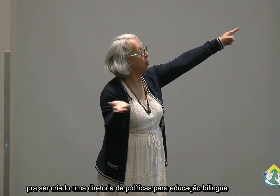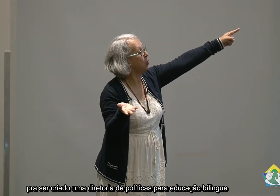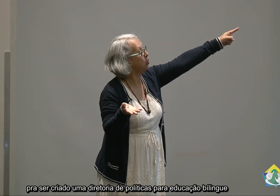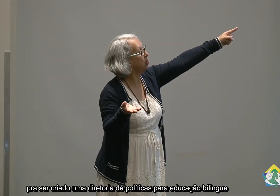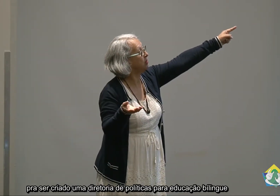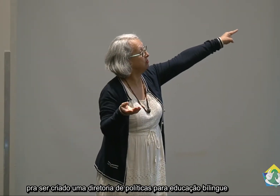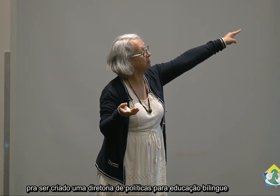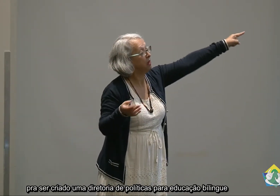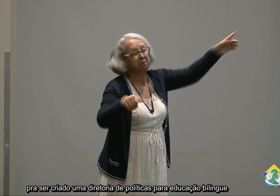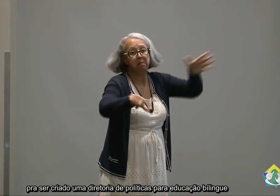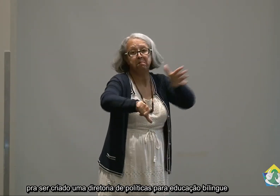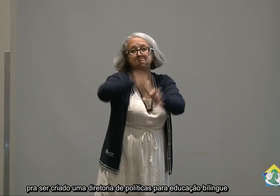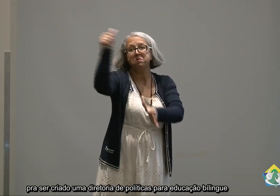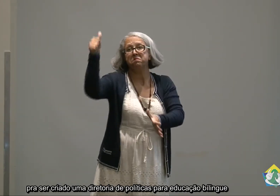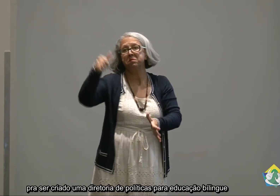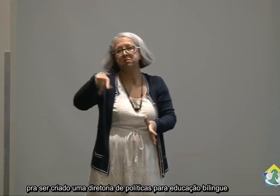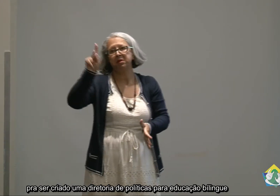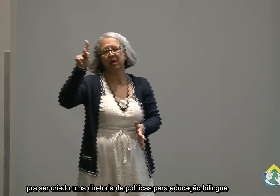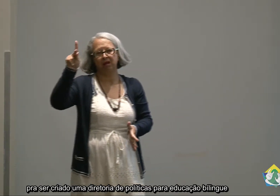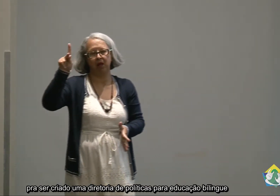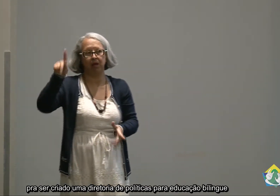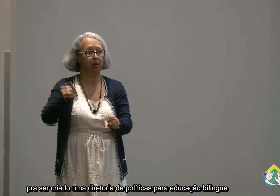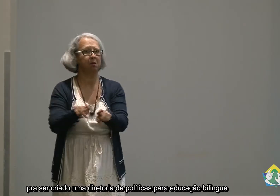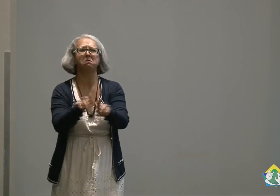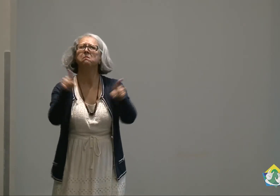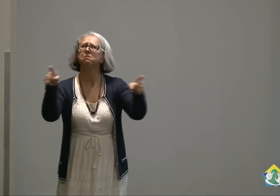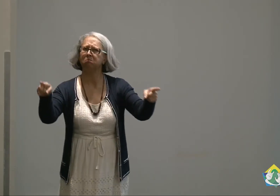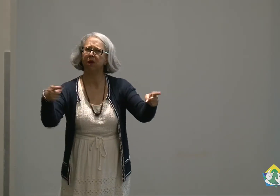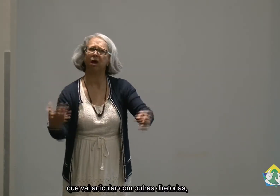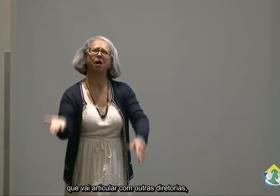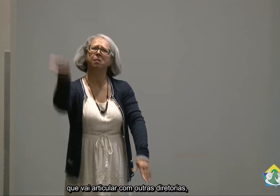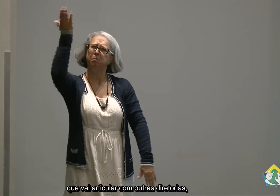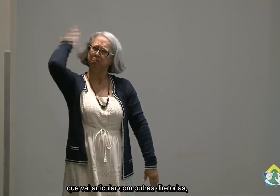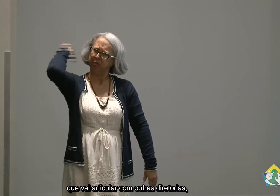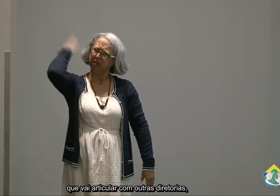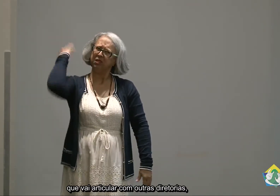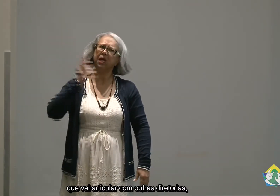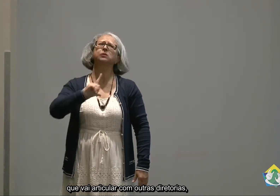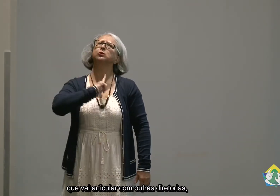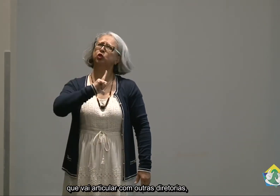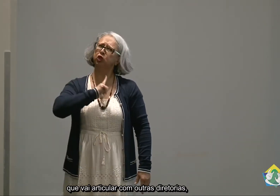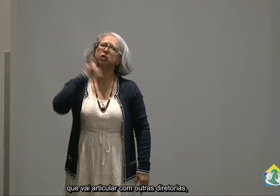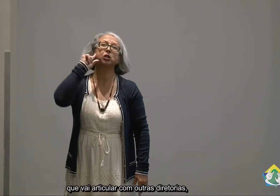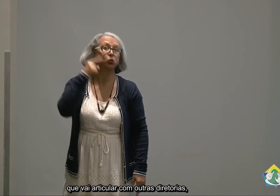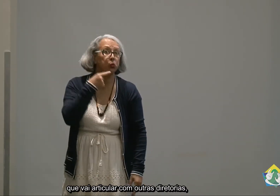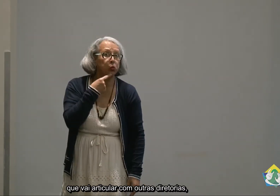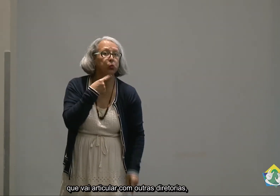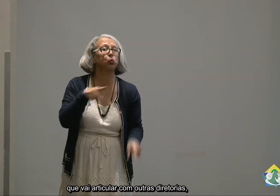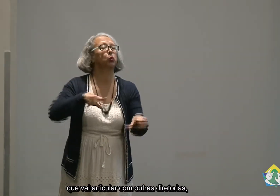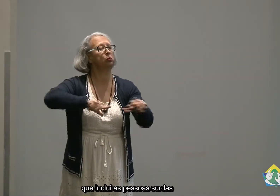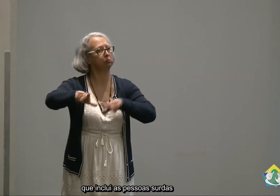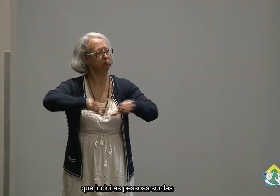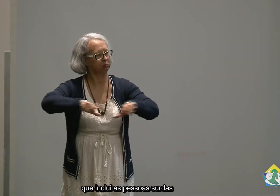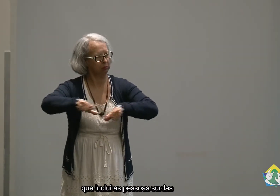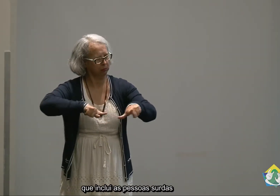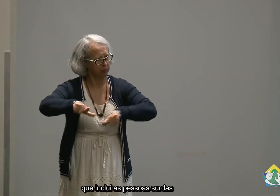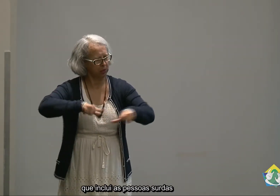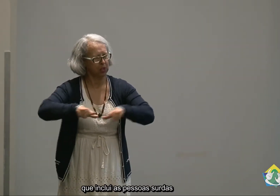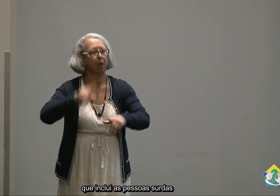uma diretoria de políticas para a educação bilíngue, que vai articular com outras diretorias, que inclui